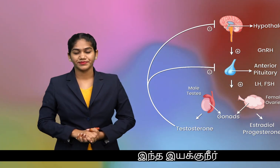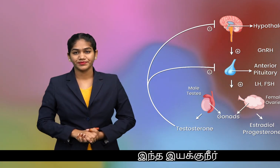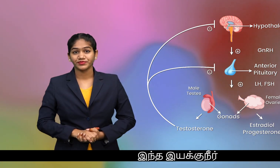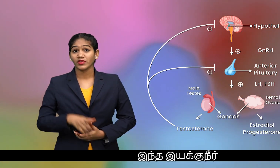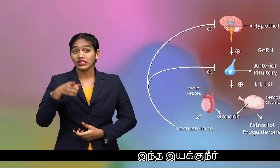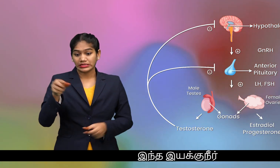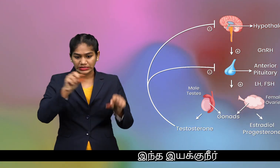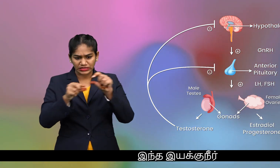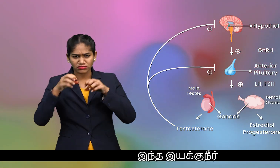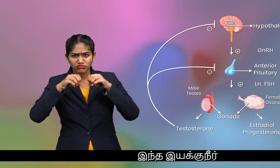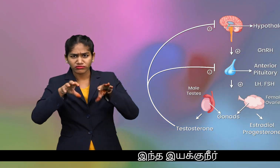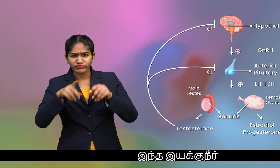இந்த இயக்குநீர்